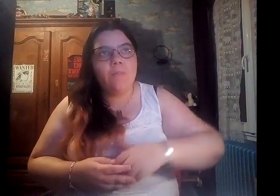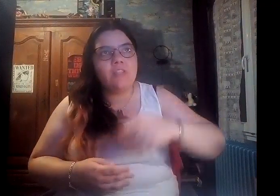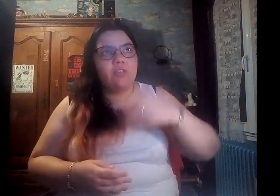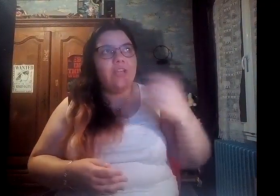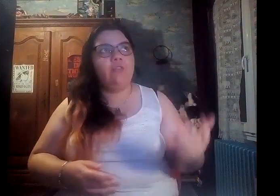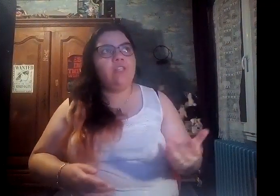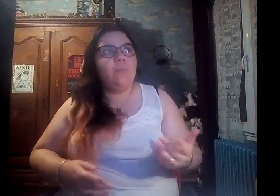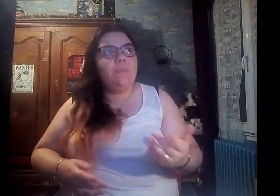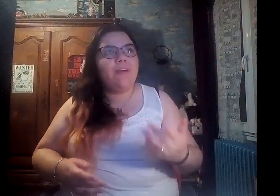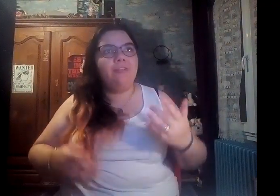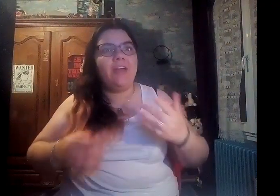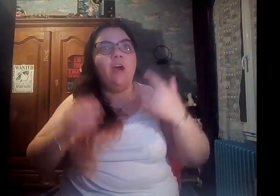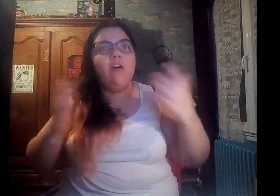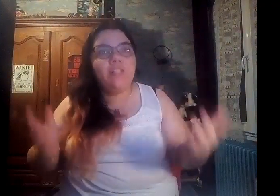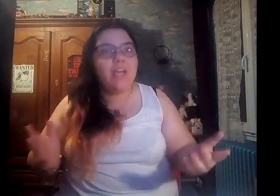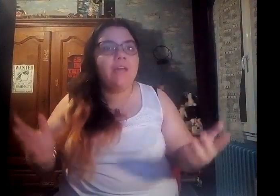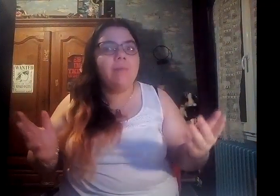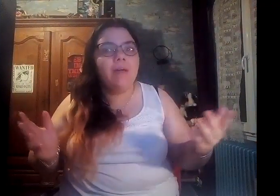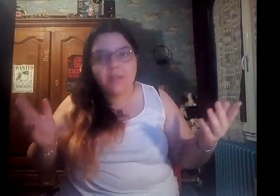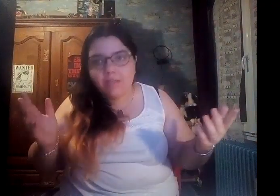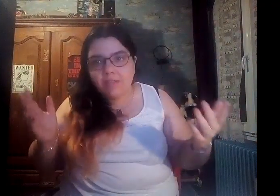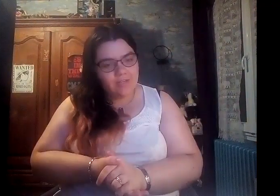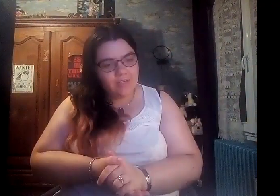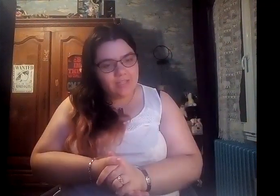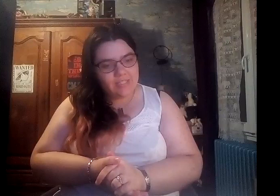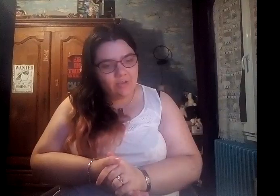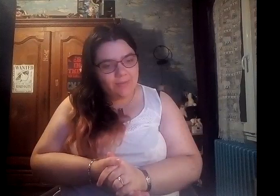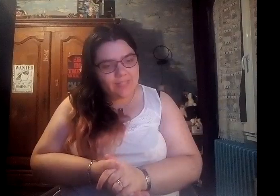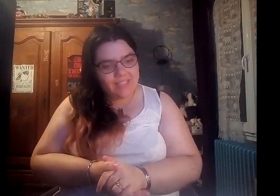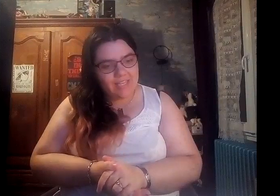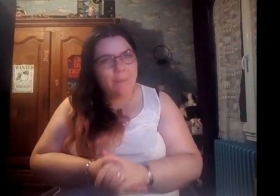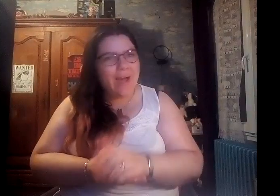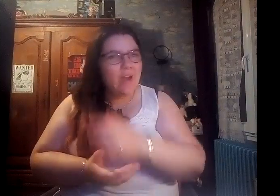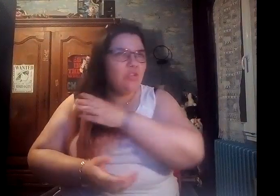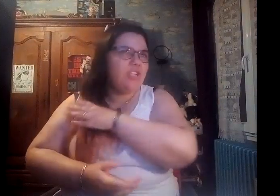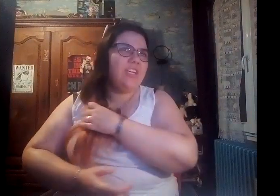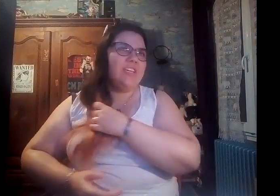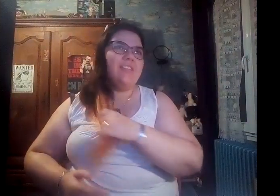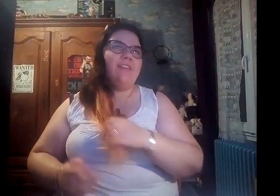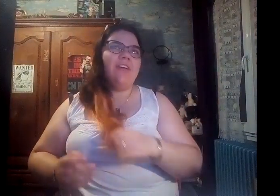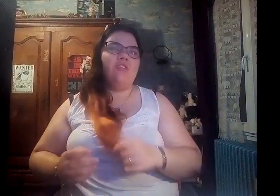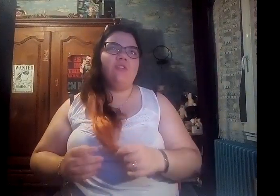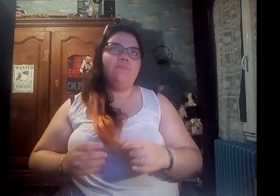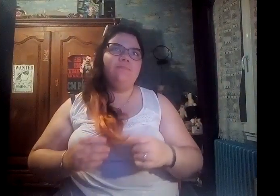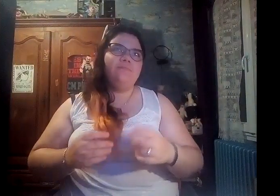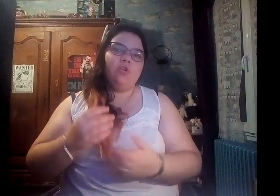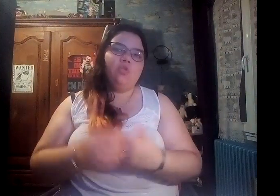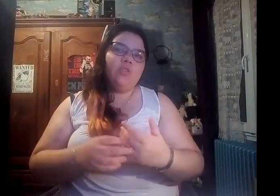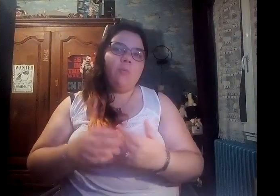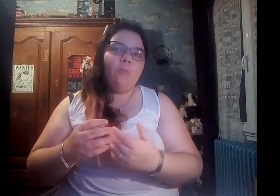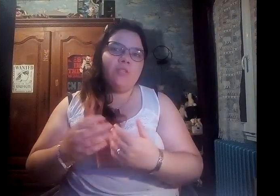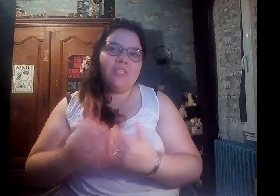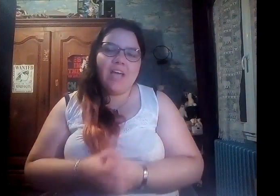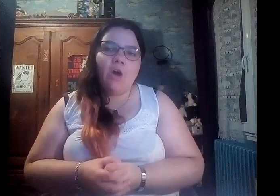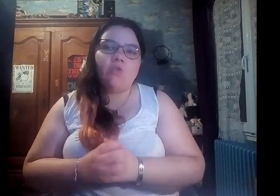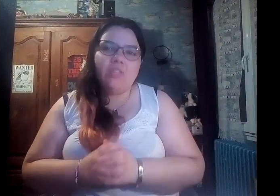un de mes antagonistes préférées all time et sinon bah c'est pas logique c'est vrai que quand je vous ai proposé ça en